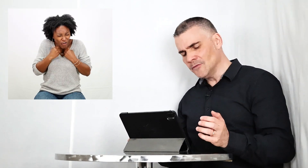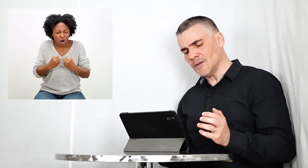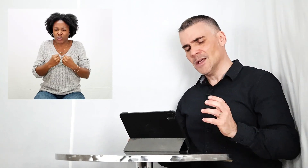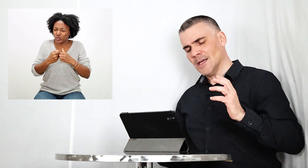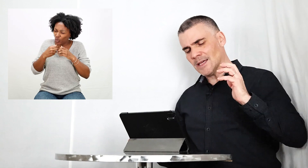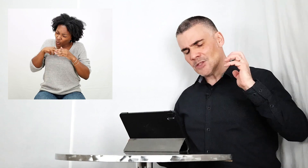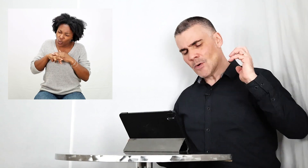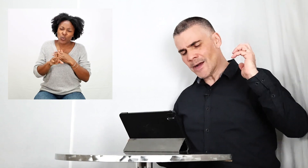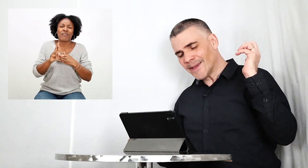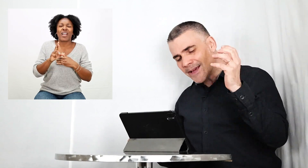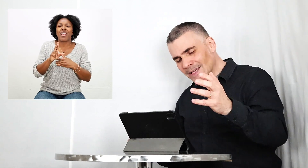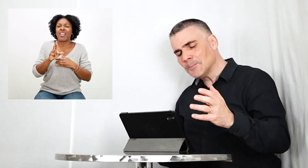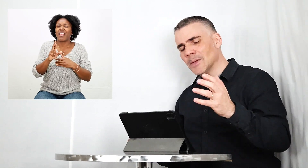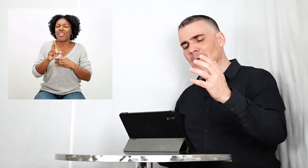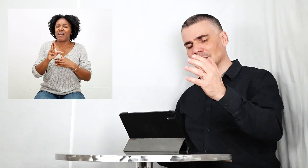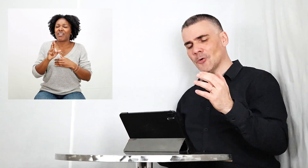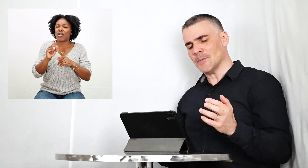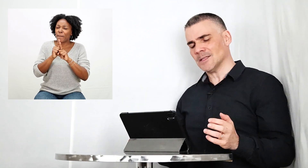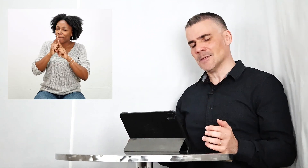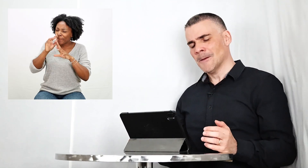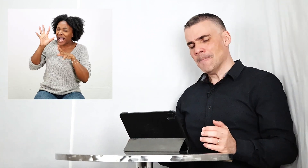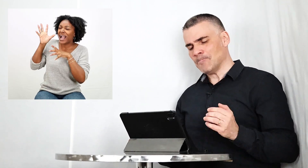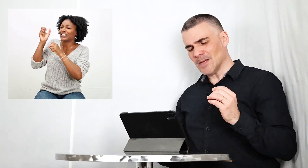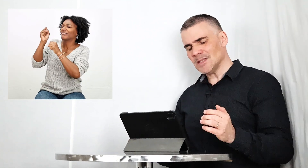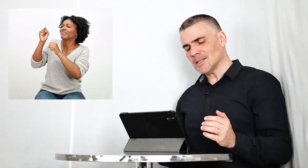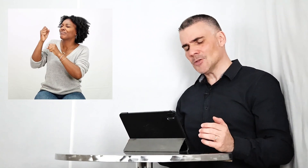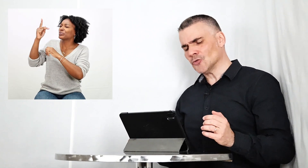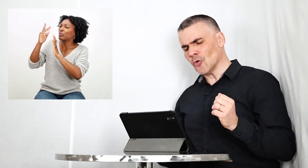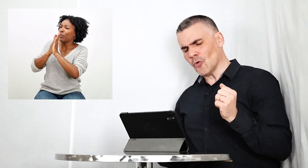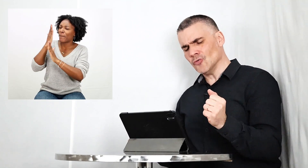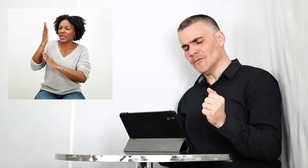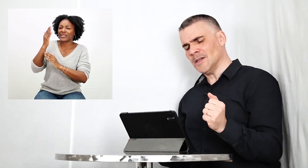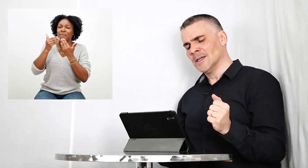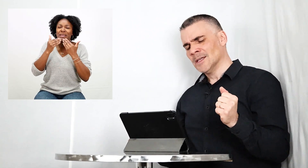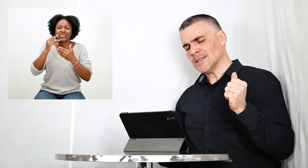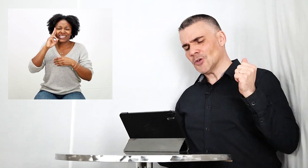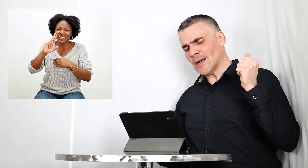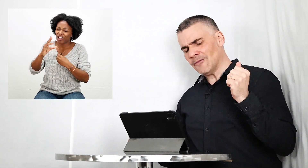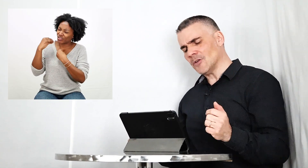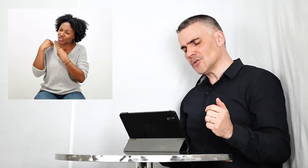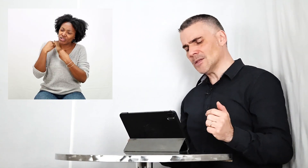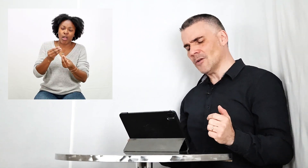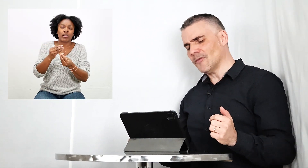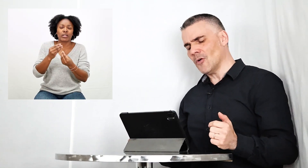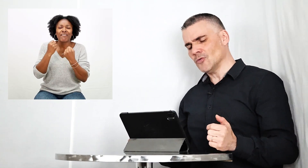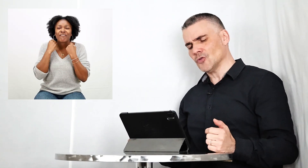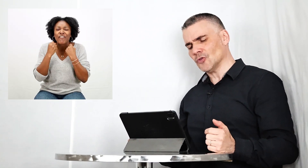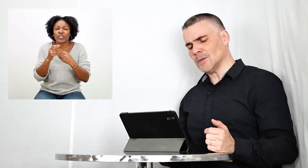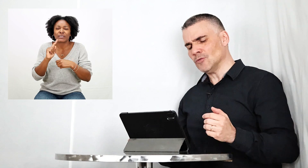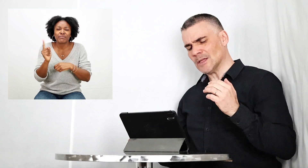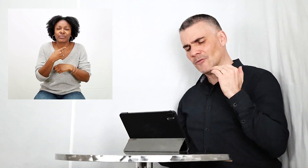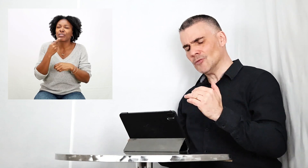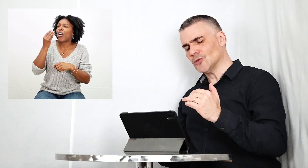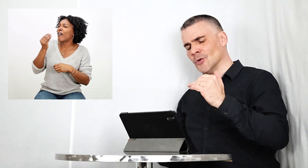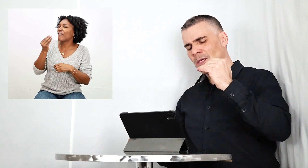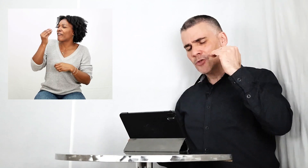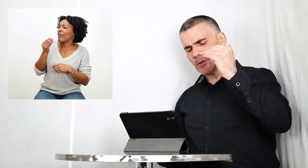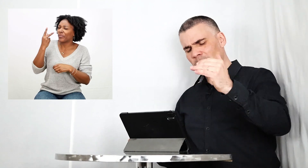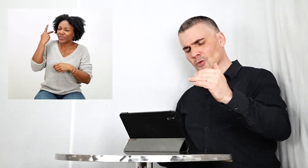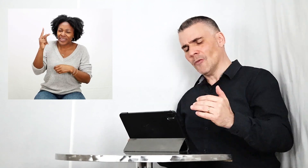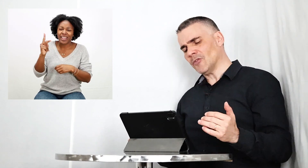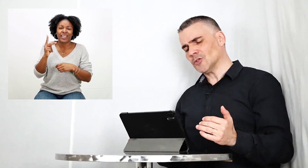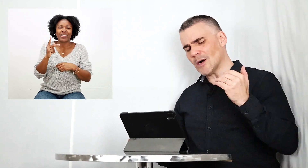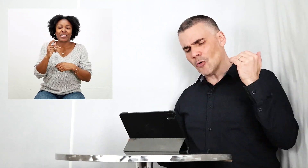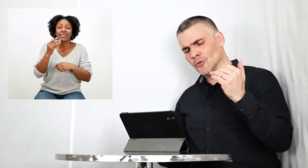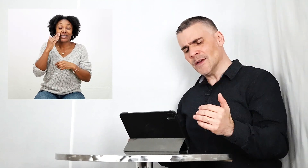soit renouvelée et qu'elle soit réagrippée à tes promesses. Merci Seigneur de renouveler, Seigneur, la force de tes enfants. Aujourd'hui, nous avons lu que